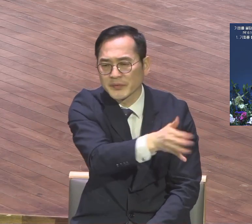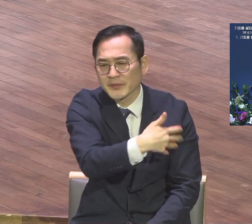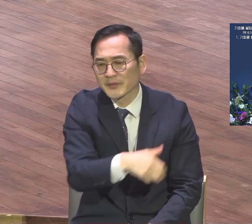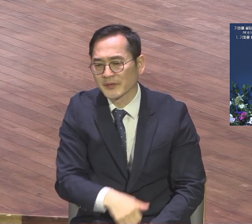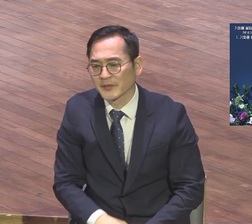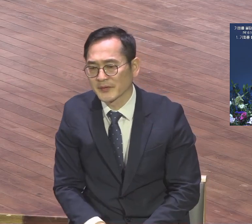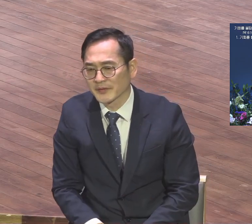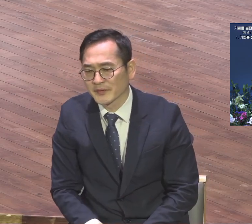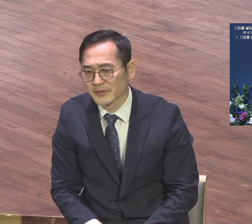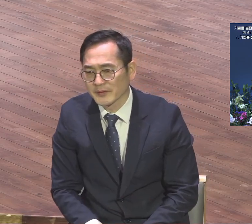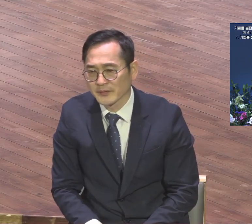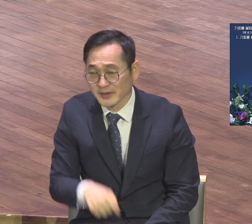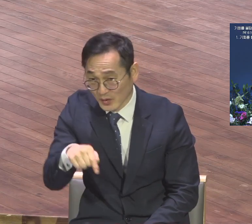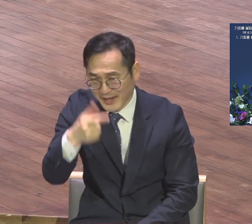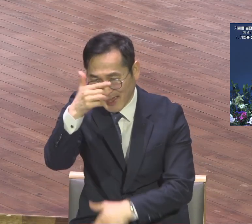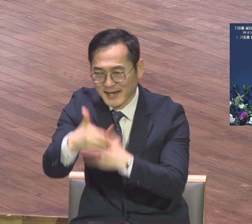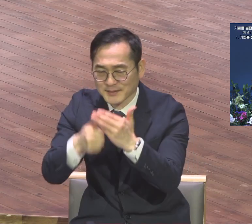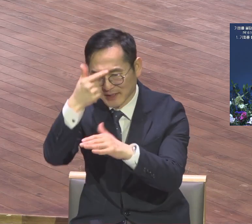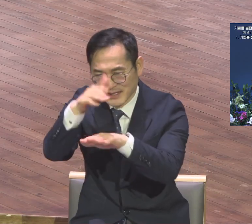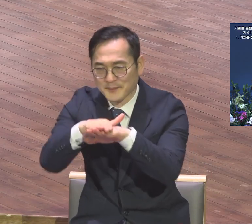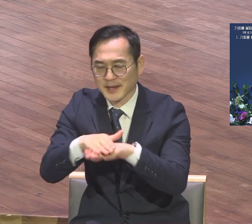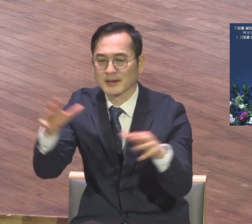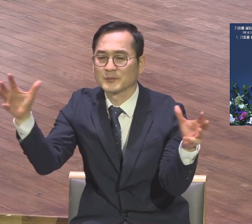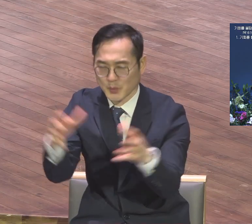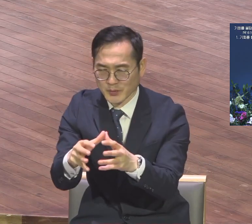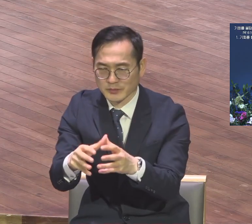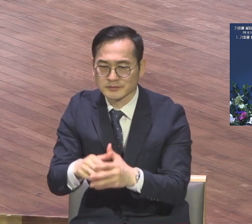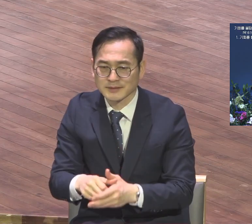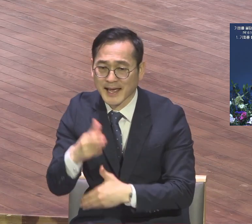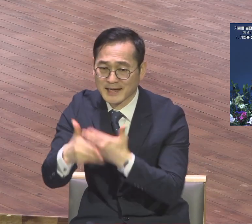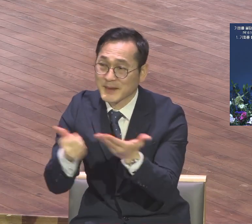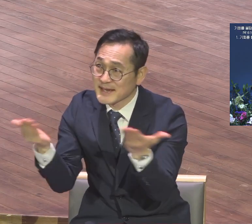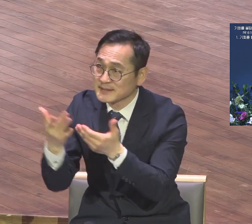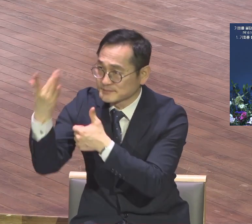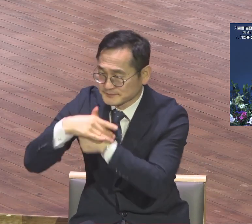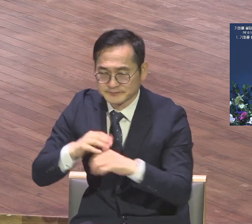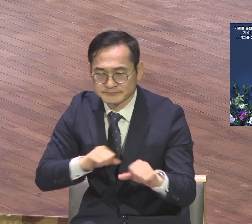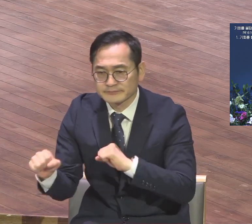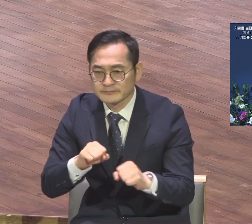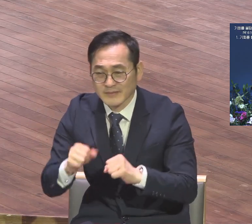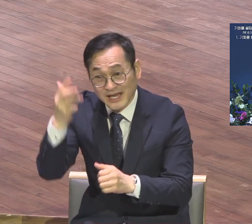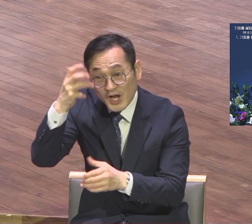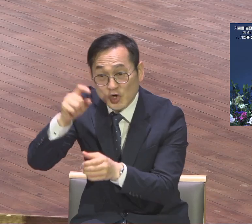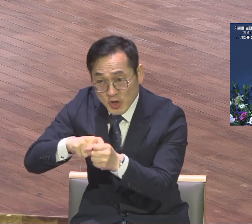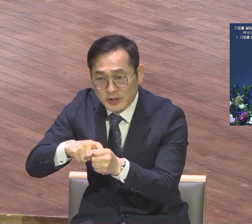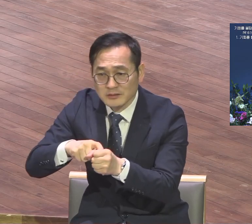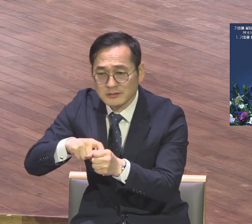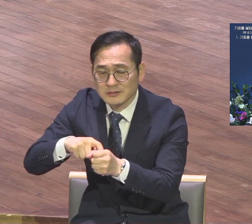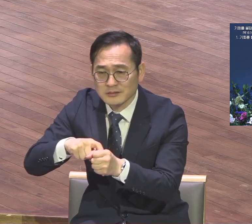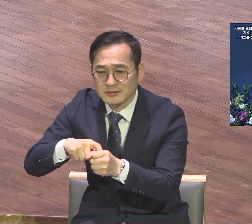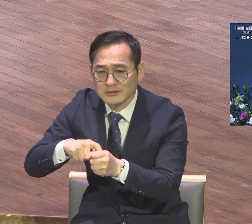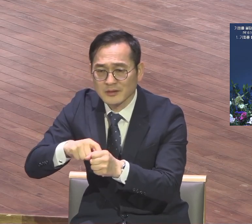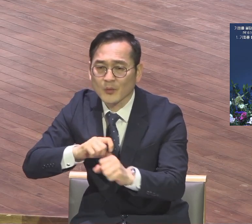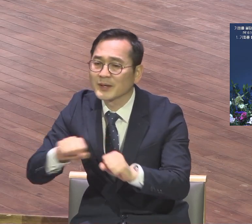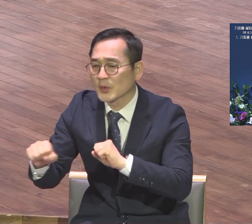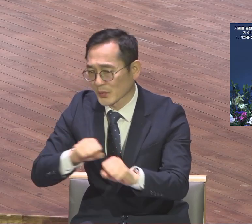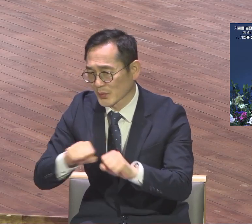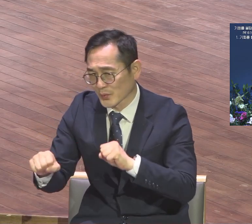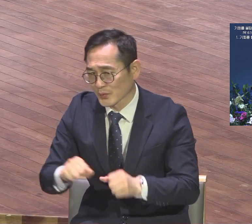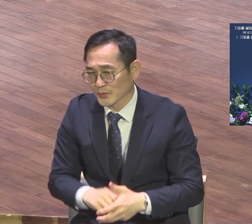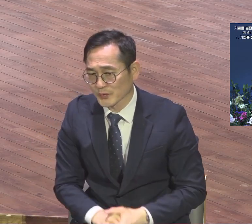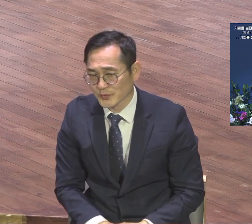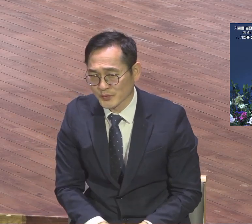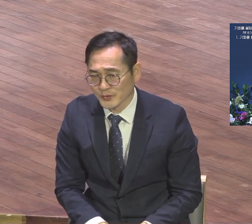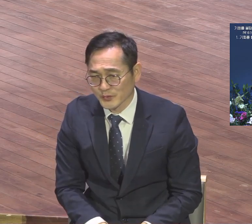여기는 하나님을 예배하는 곳이에요. 이건 하나님이라 하는 거예요. 영적인 세계의 말을 하는 거예요. 아멘. 그건 여기